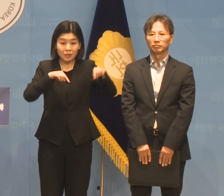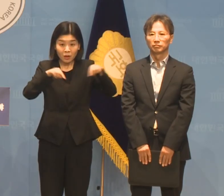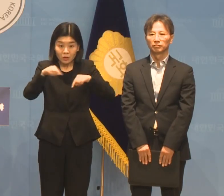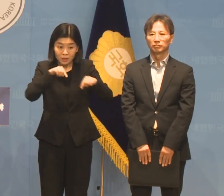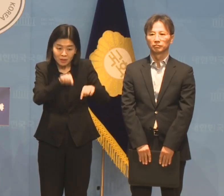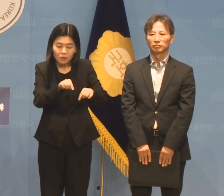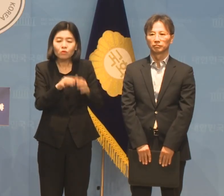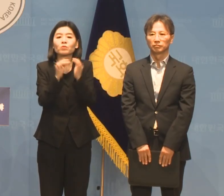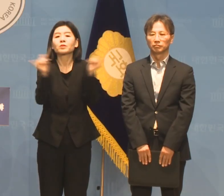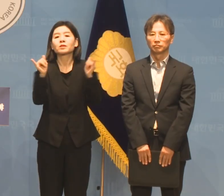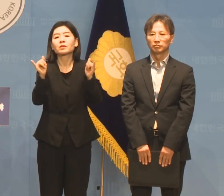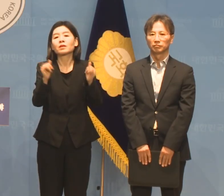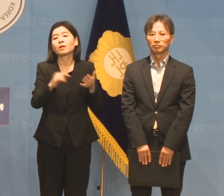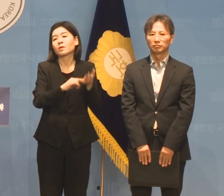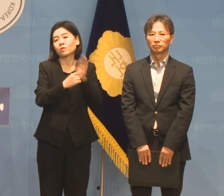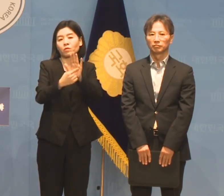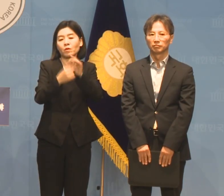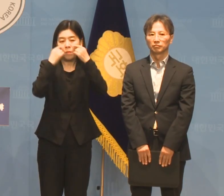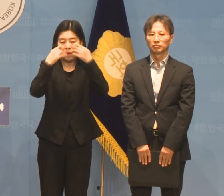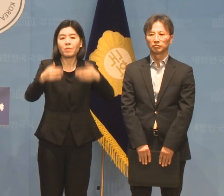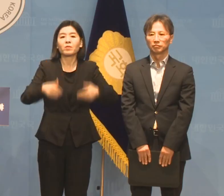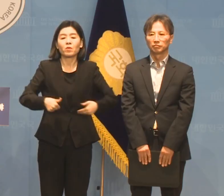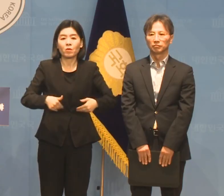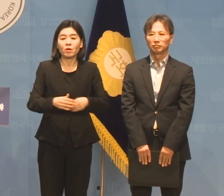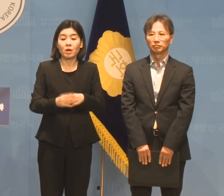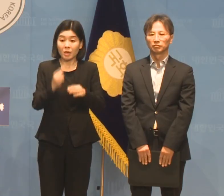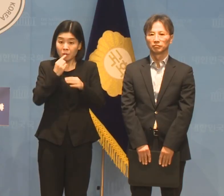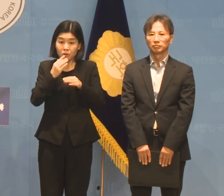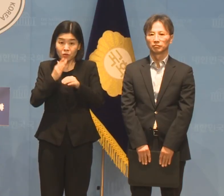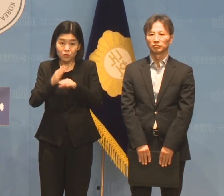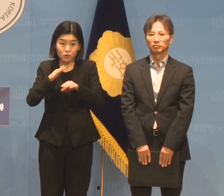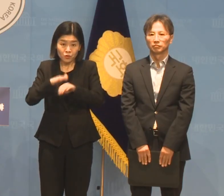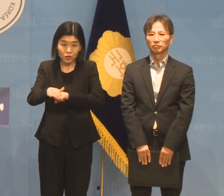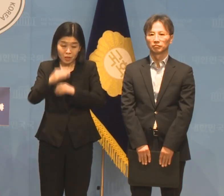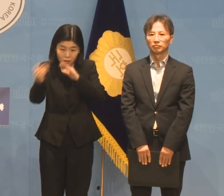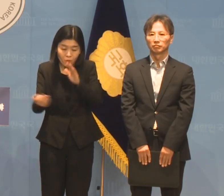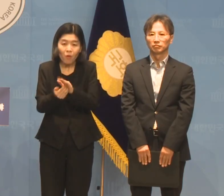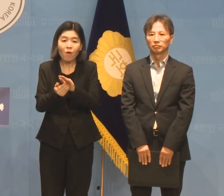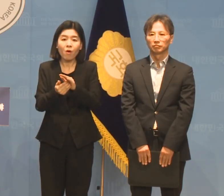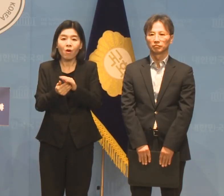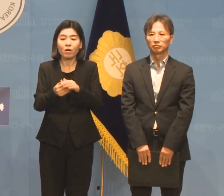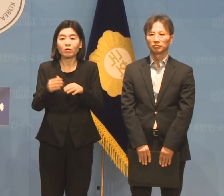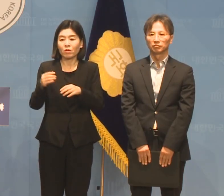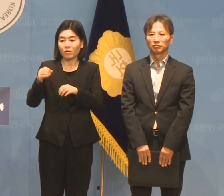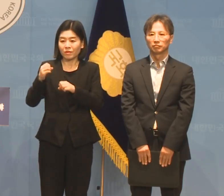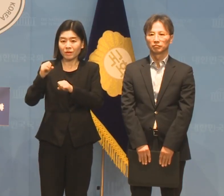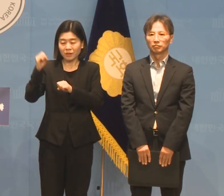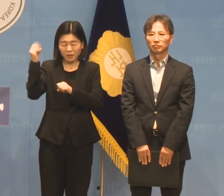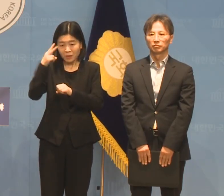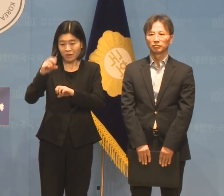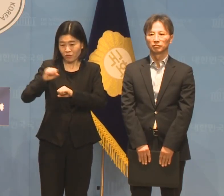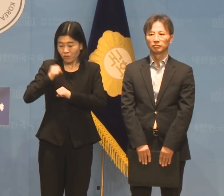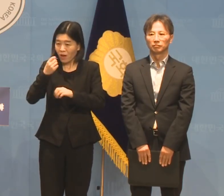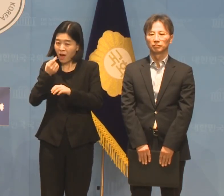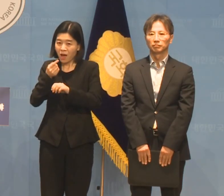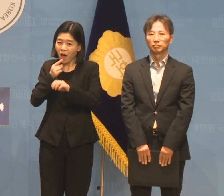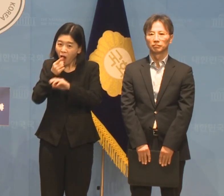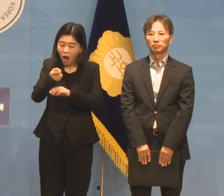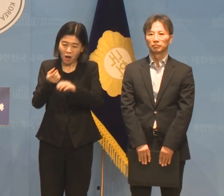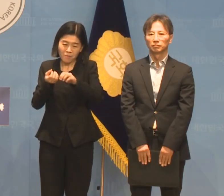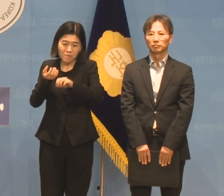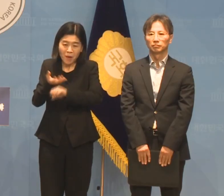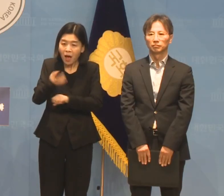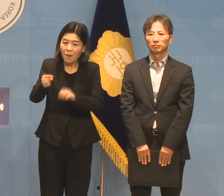합니다. 민주화를 이뤄내고 계엄을 막은 것은 모두 우리 국민입니다. 국민을 믿고